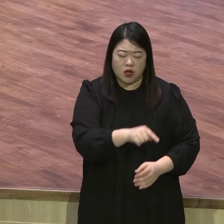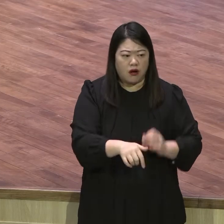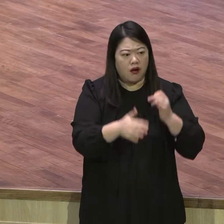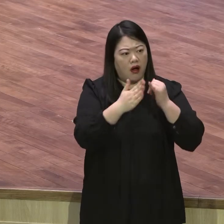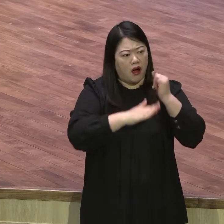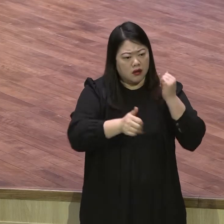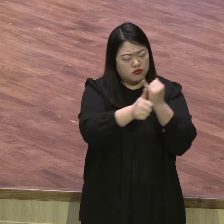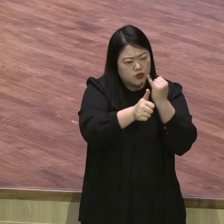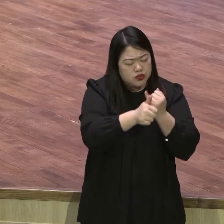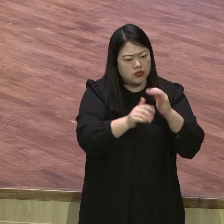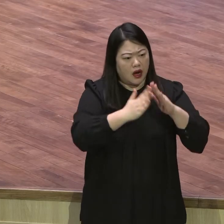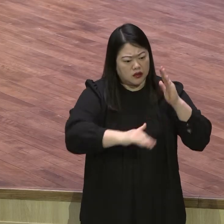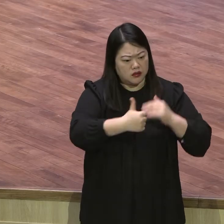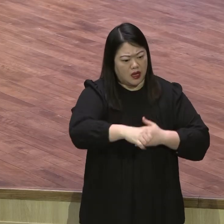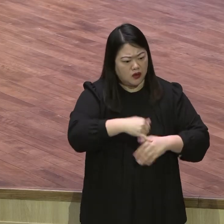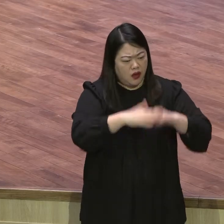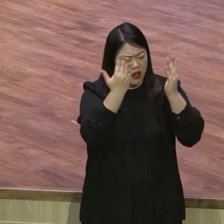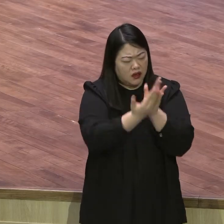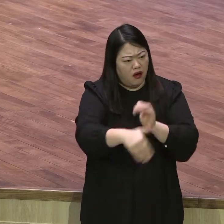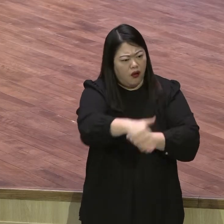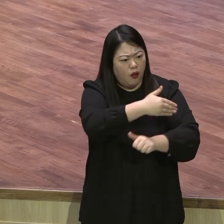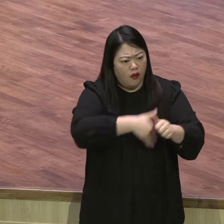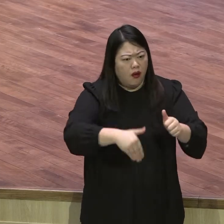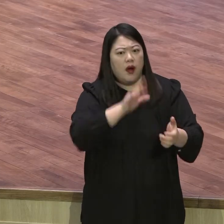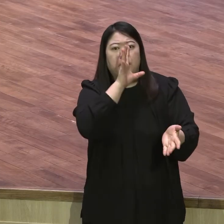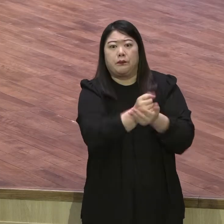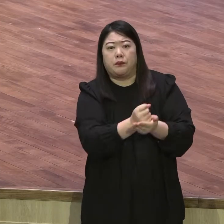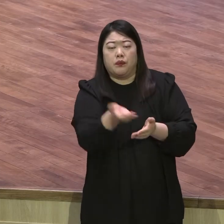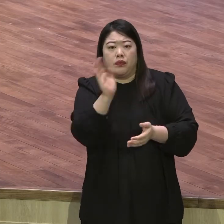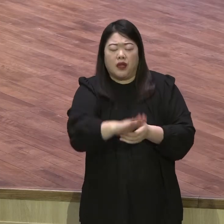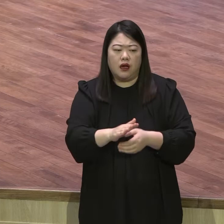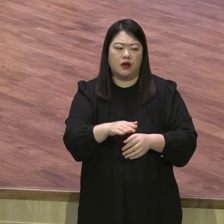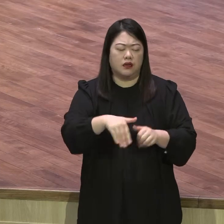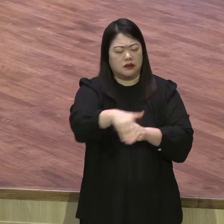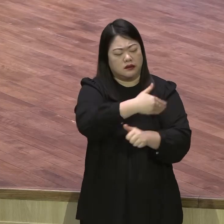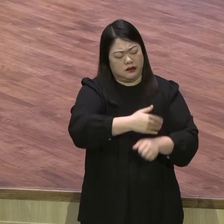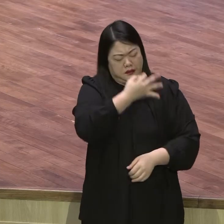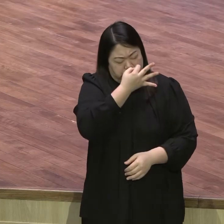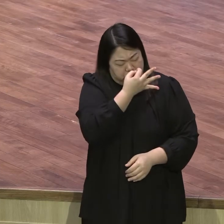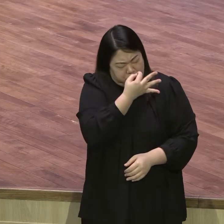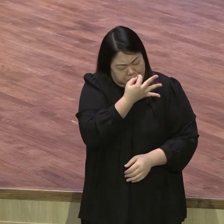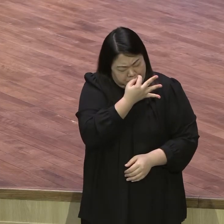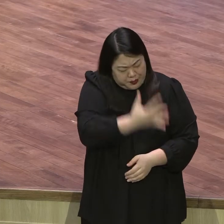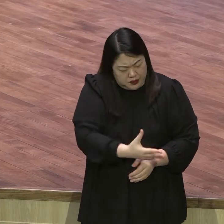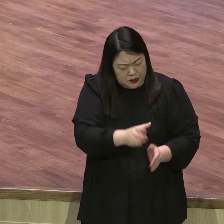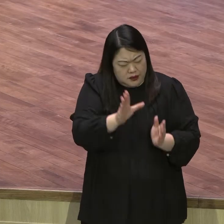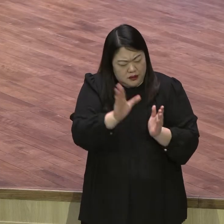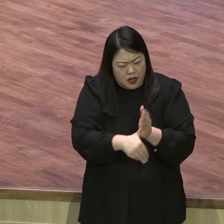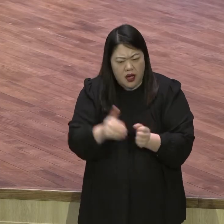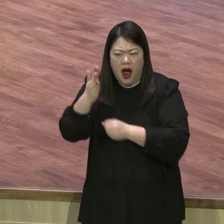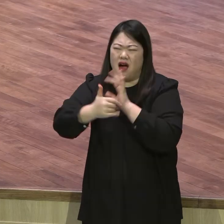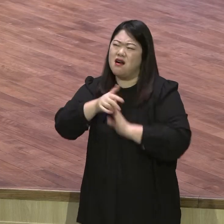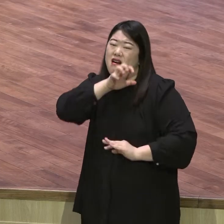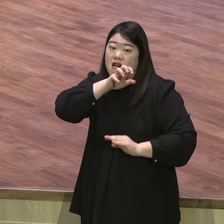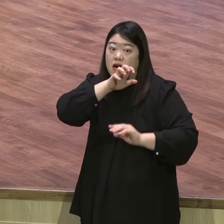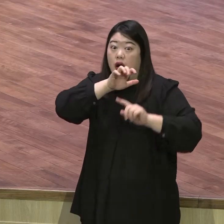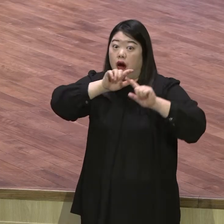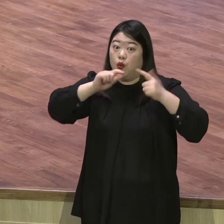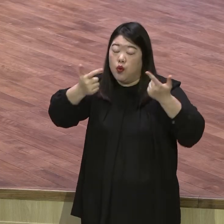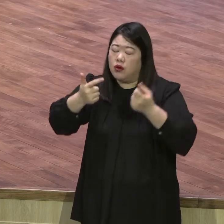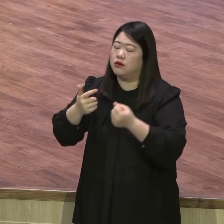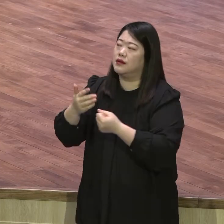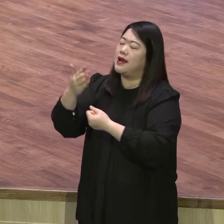흔들리지 않았습니다. 하나님이 나를 이렇게 처참하신 상황이 됐지만 하나님이 나를 연단한 후에는 나를